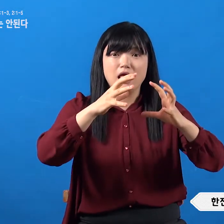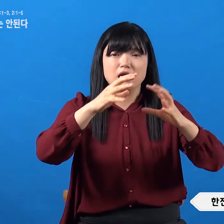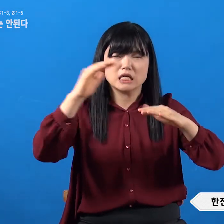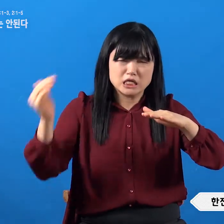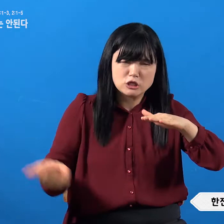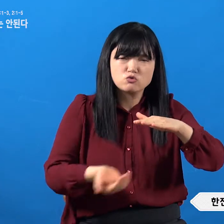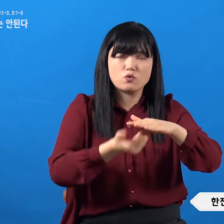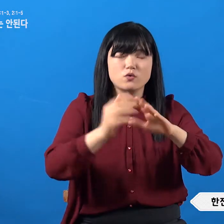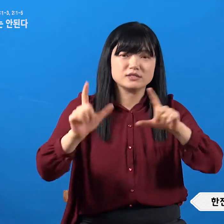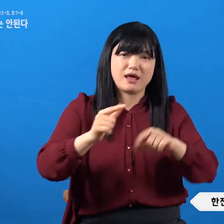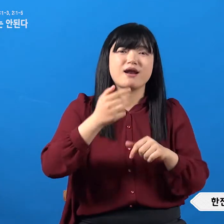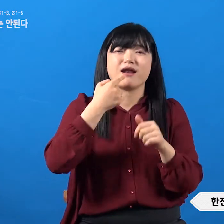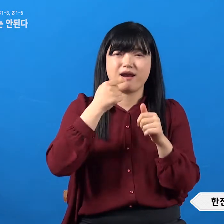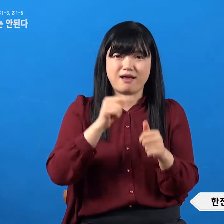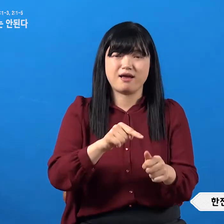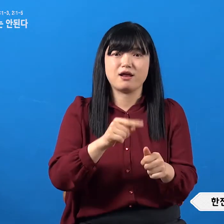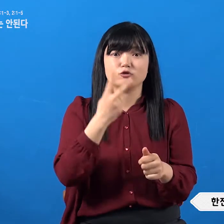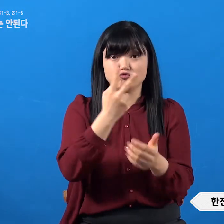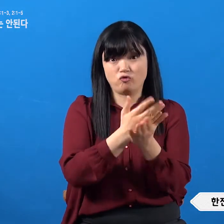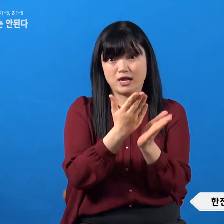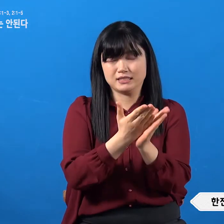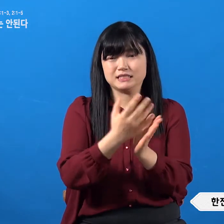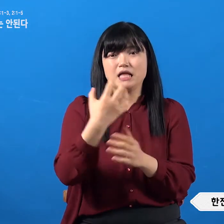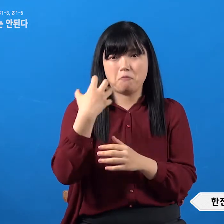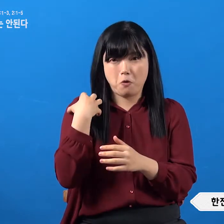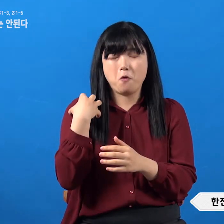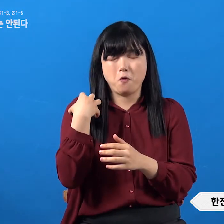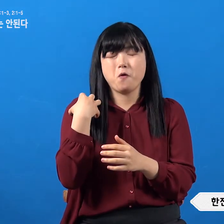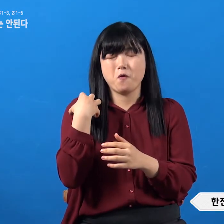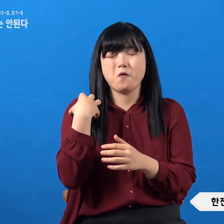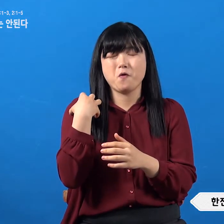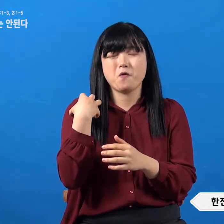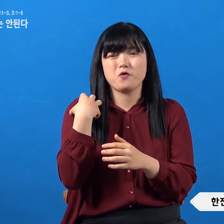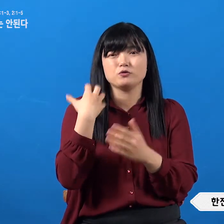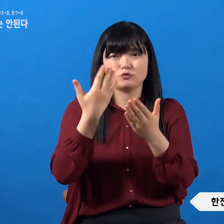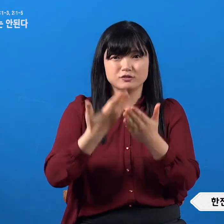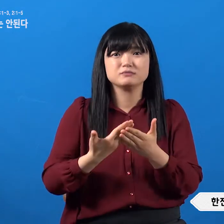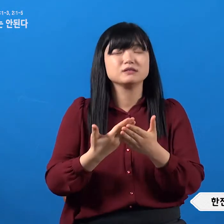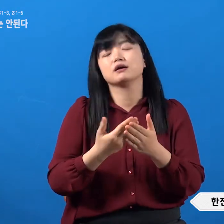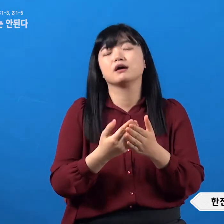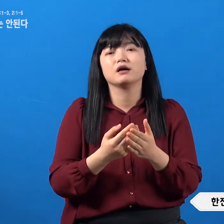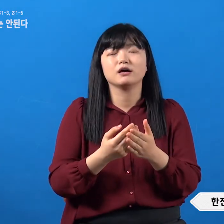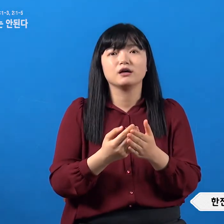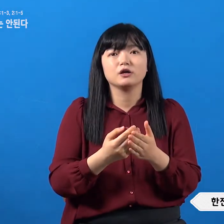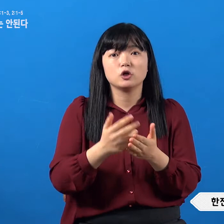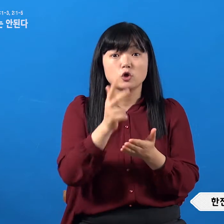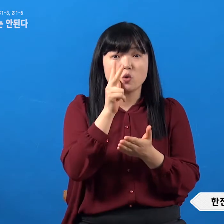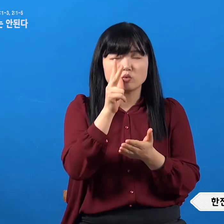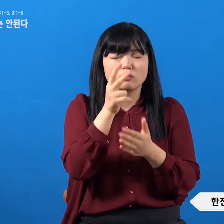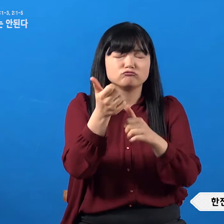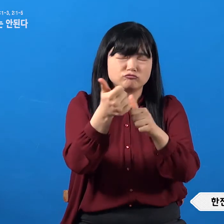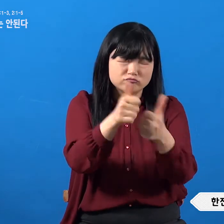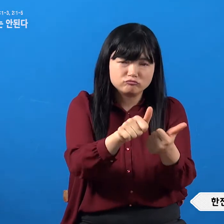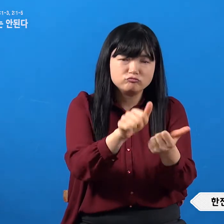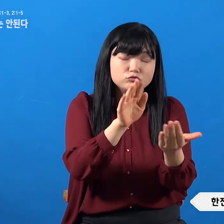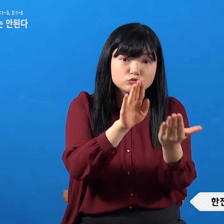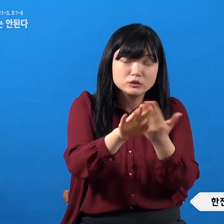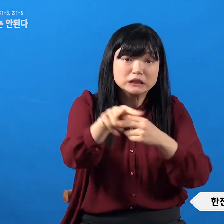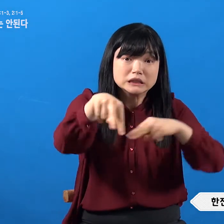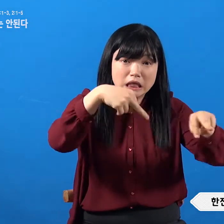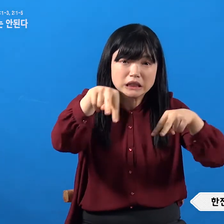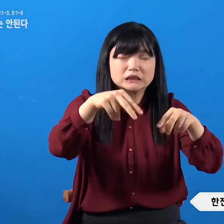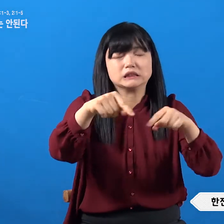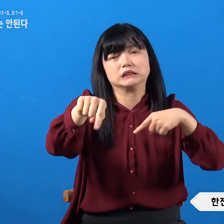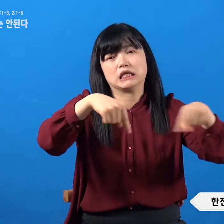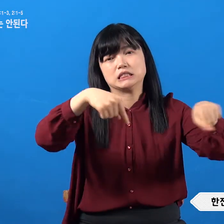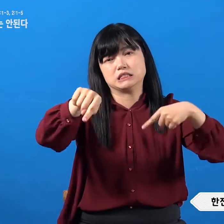나라를 이루고 살아라 하는 두 가지 사명을 주셨습니다. 그리고 여호수아는 죽었고 이제